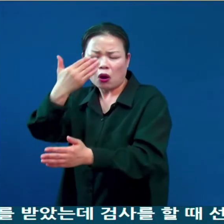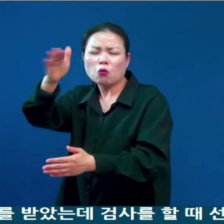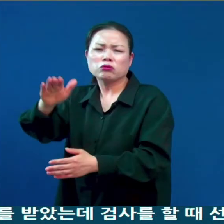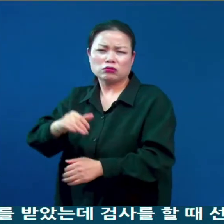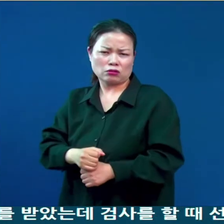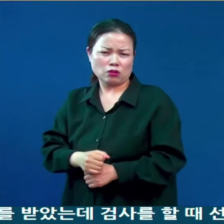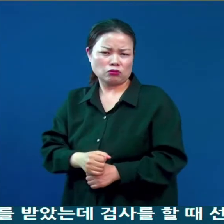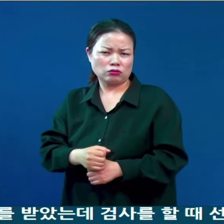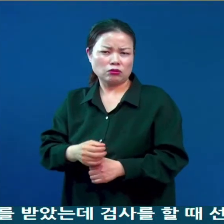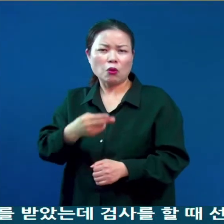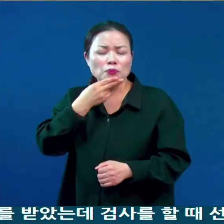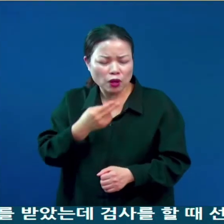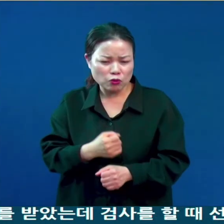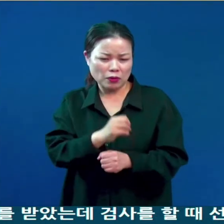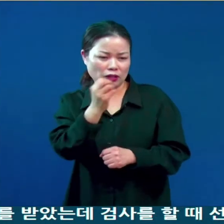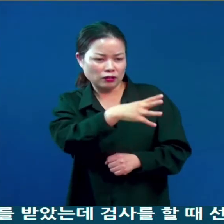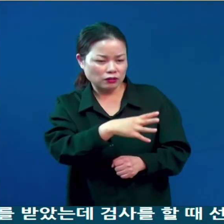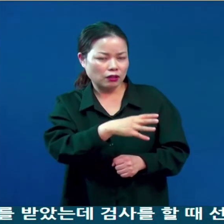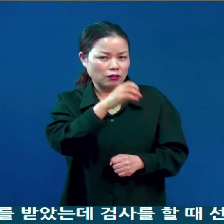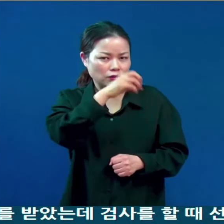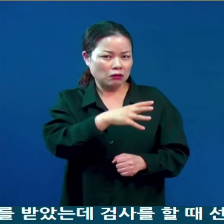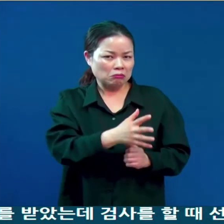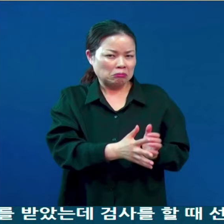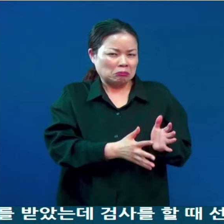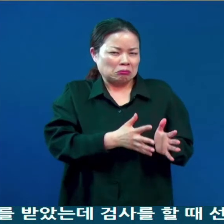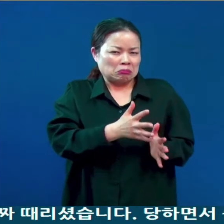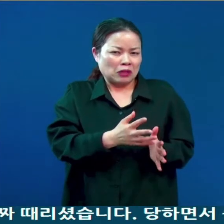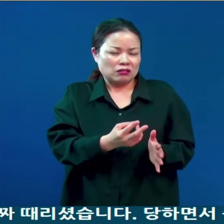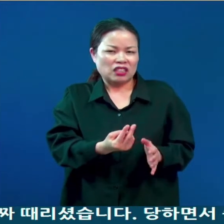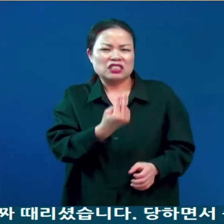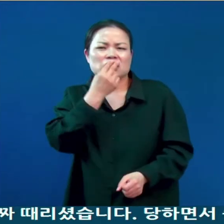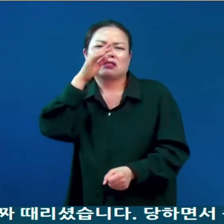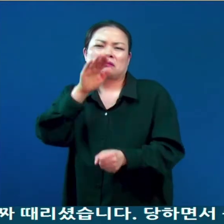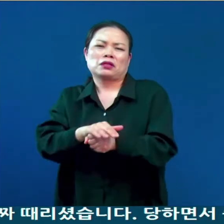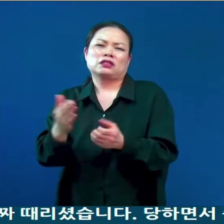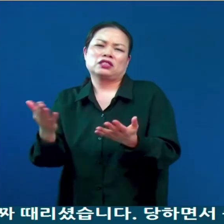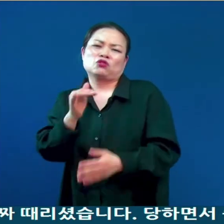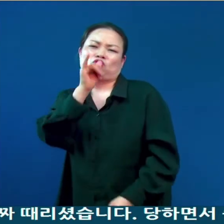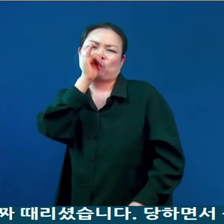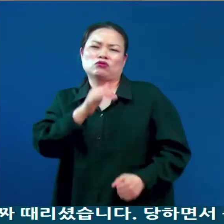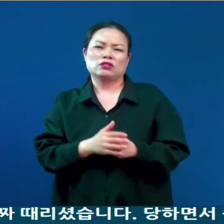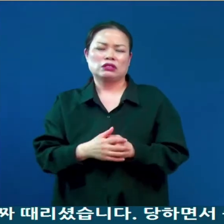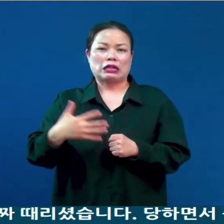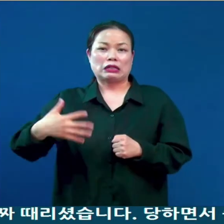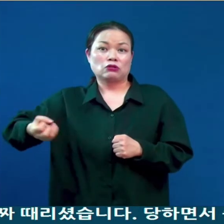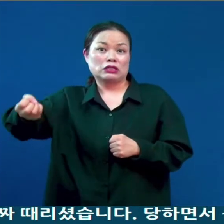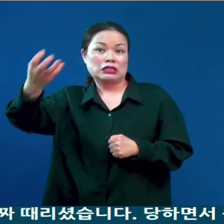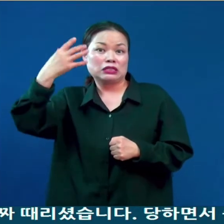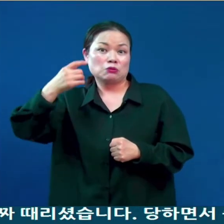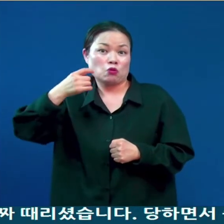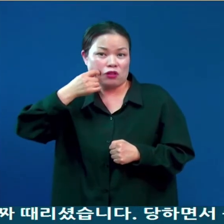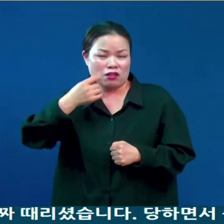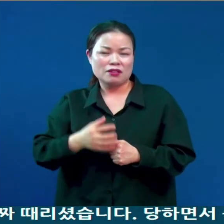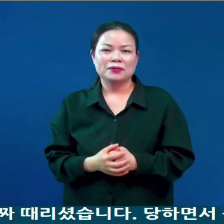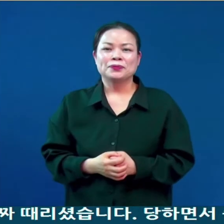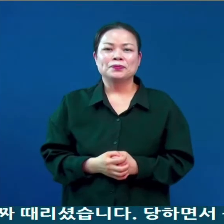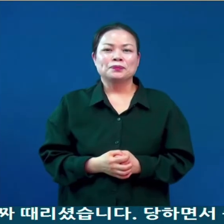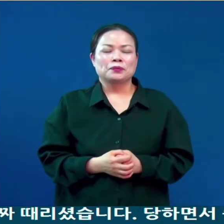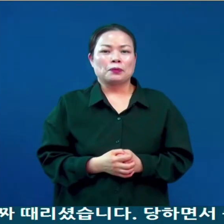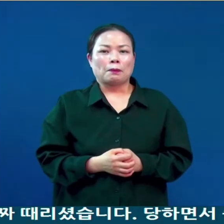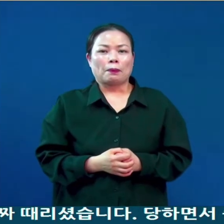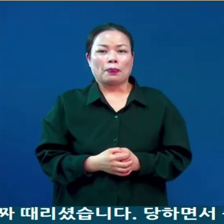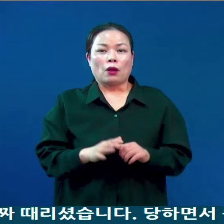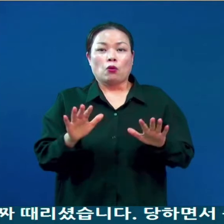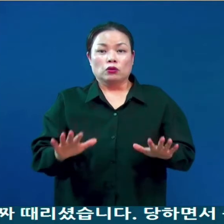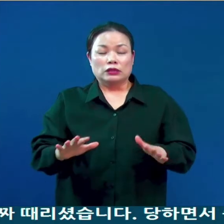이제 그냥 그러면서 얼머부리면서 넘어갔던 그런 억울한 기억들이 참 많이 있습니다. 아직도 잊혀지지 않습니다. 근데